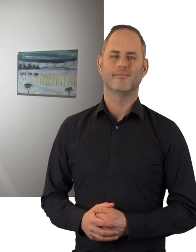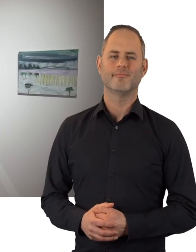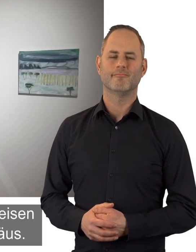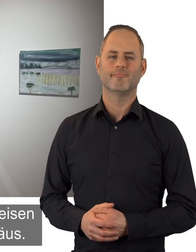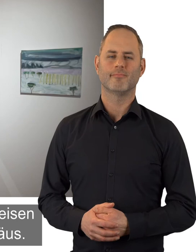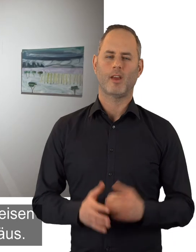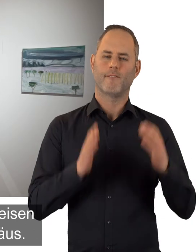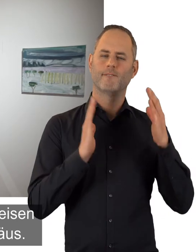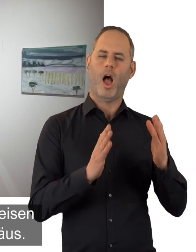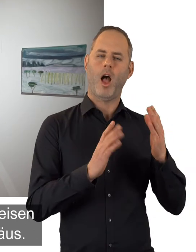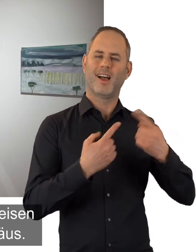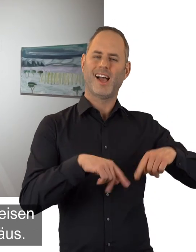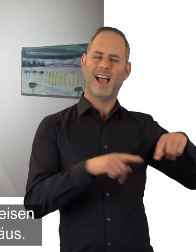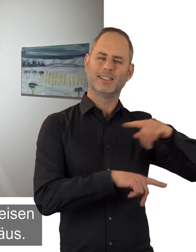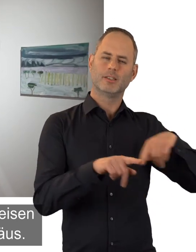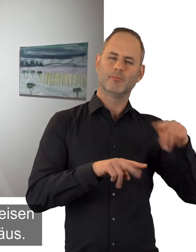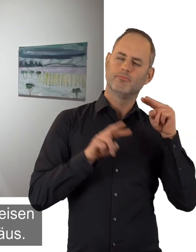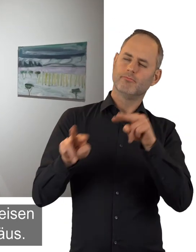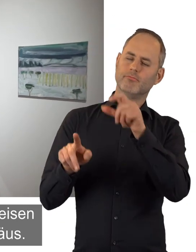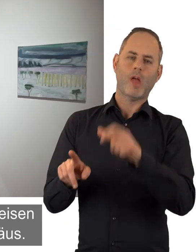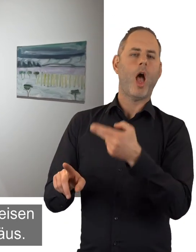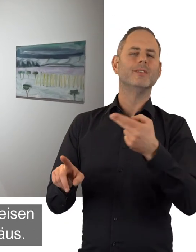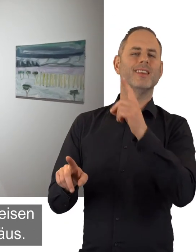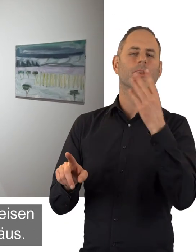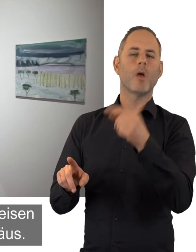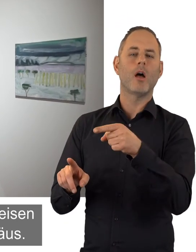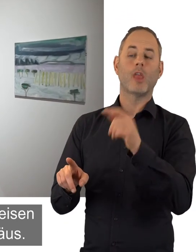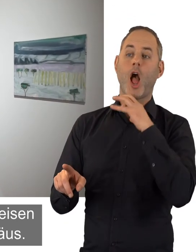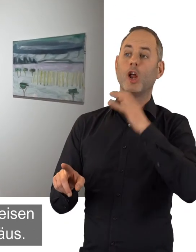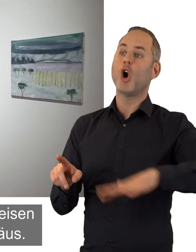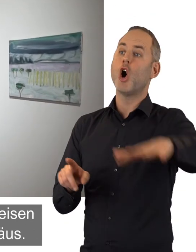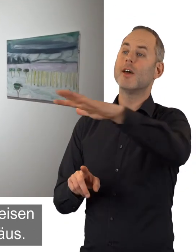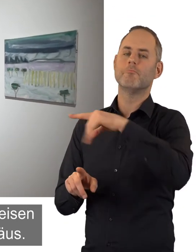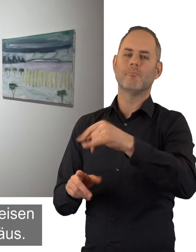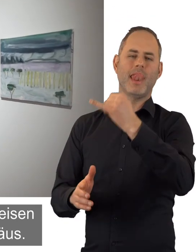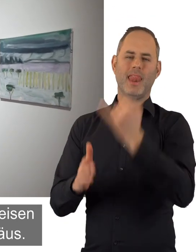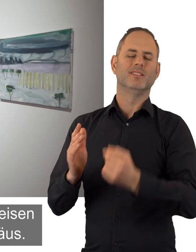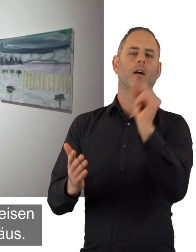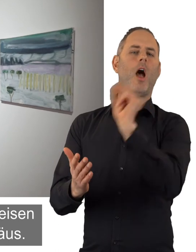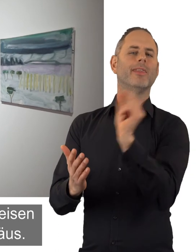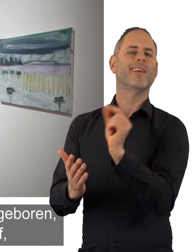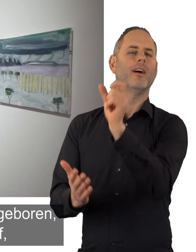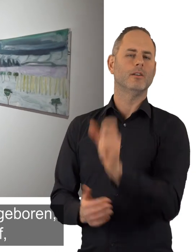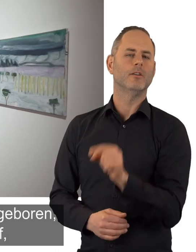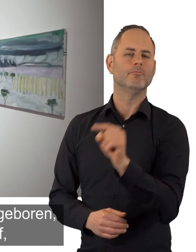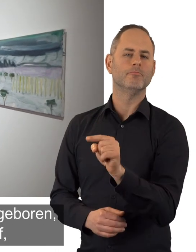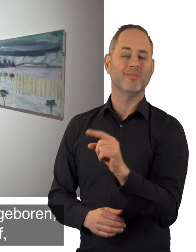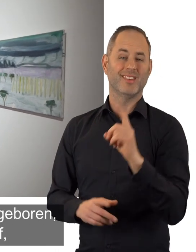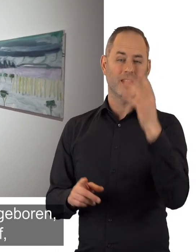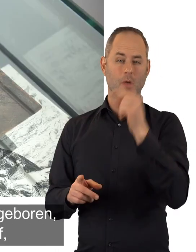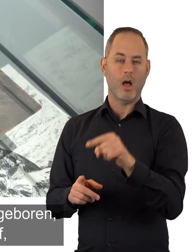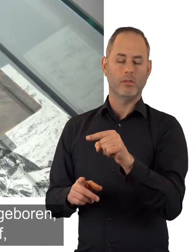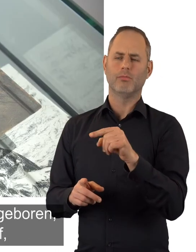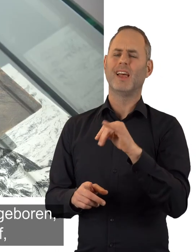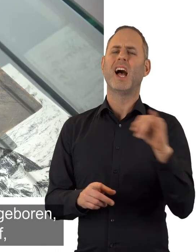Hans Dietmann gilt in Fachkreisen als letzter Radierer des Allgäus. Dietmann wurde